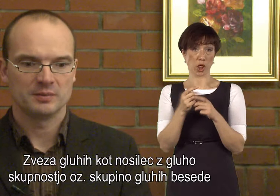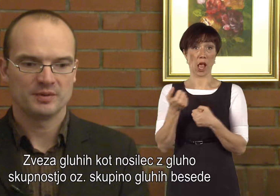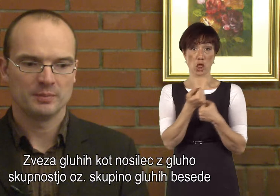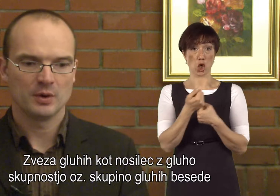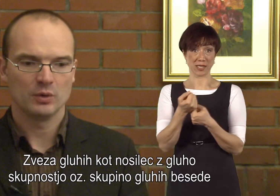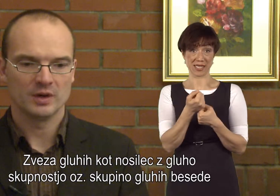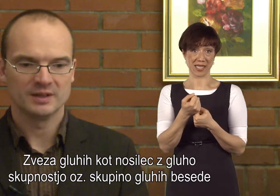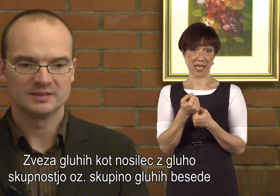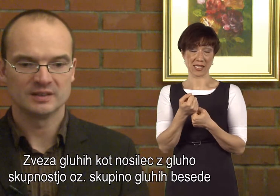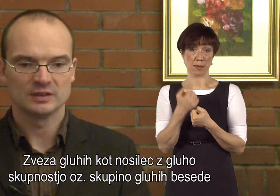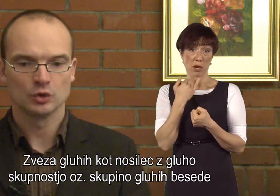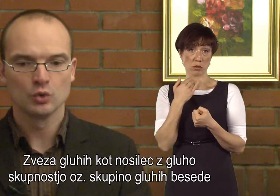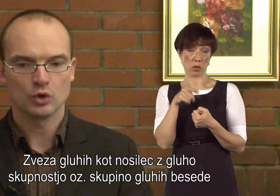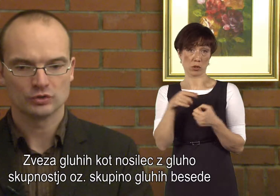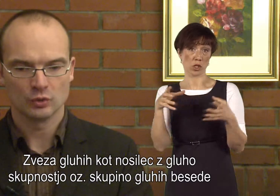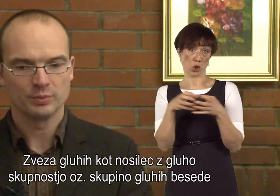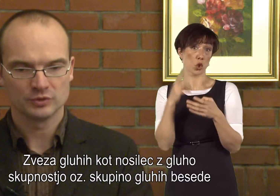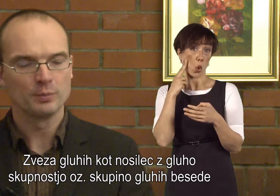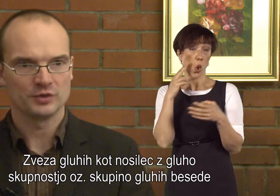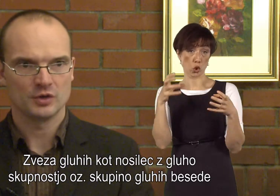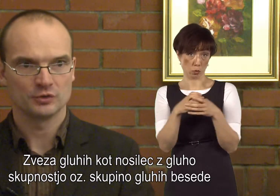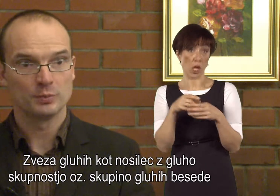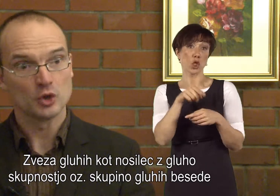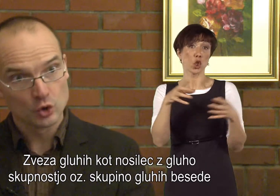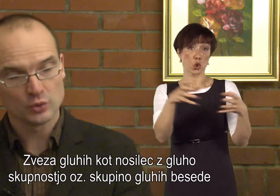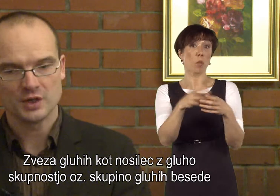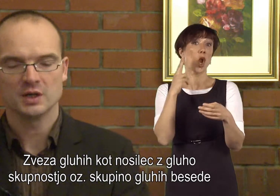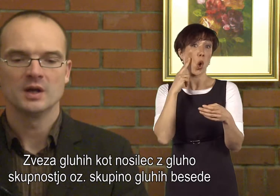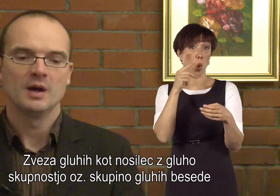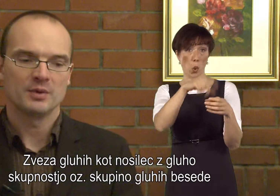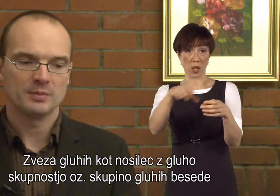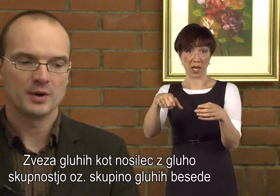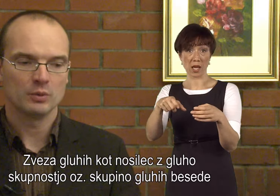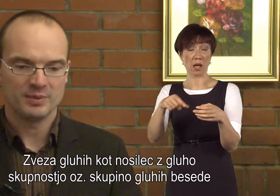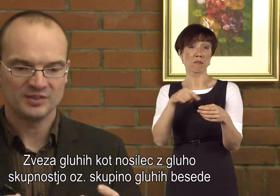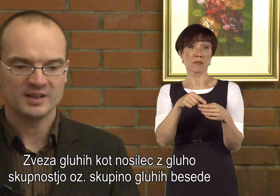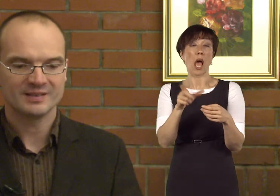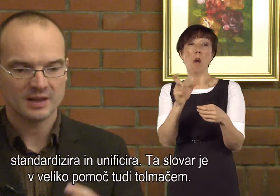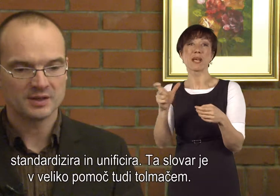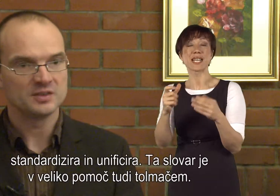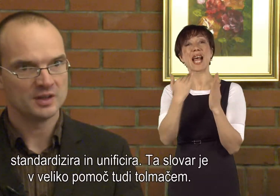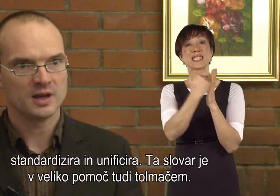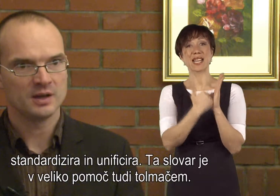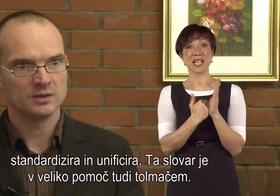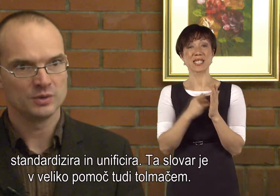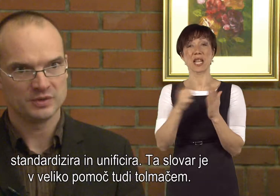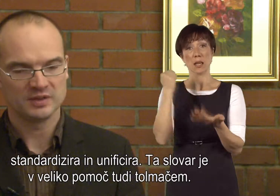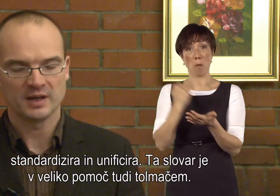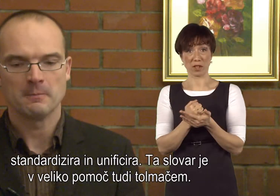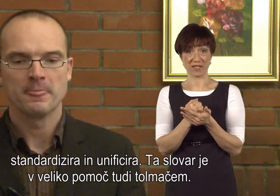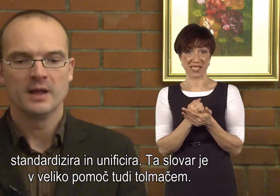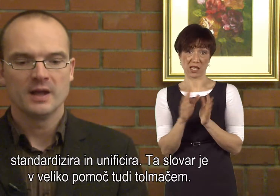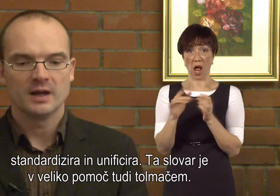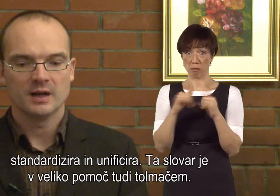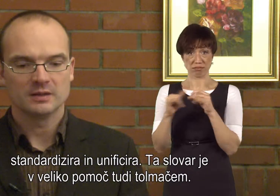nosilec pravzaprav z gluho skupnostjo, skupino gluhih, pravzaprav besede standardizira in